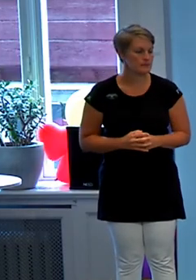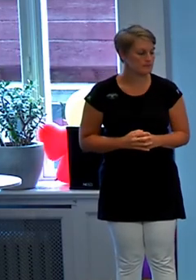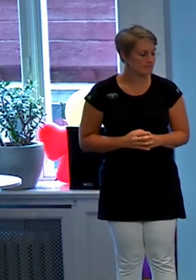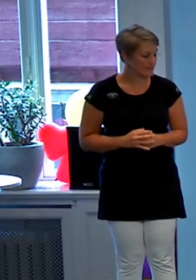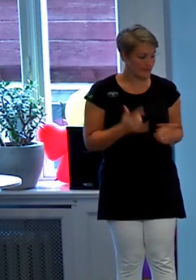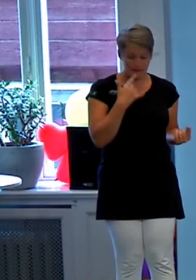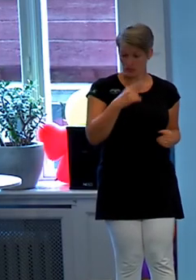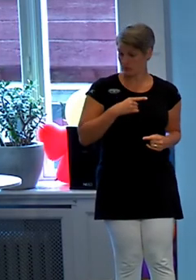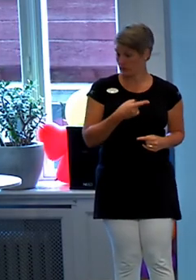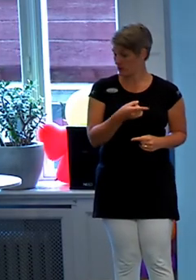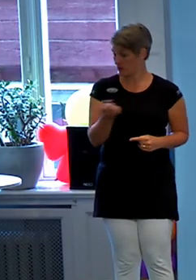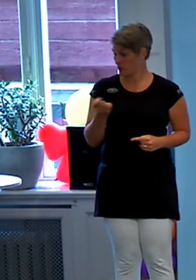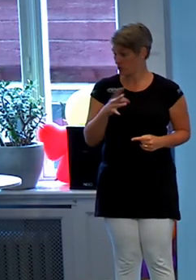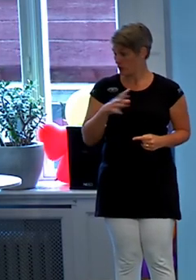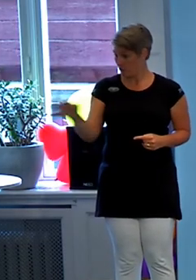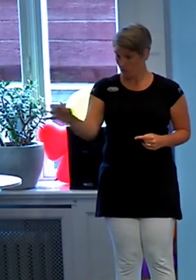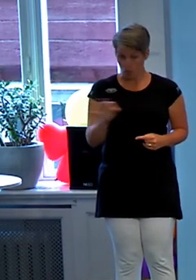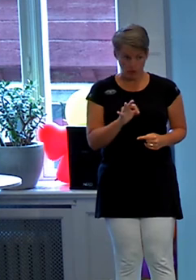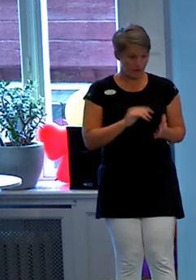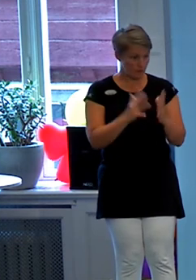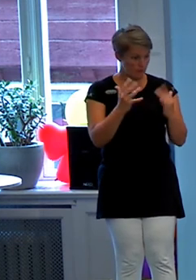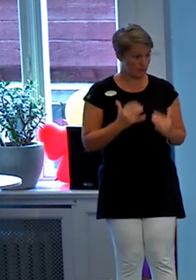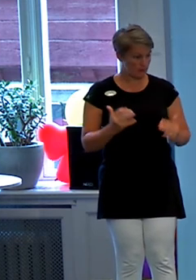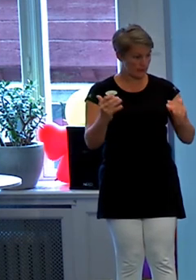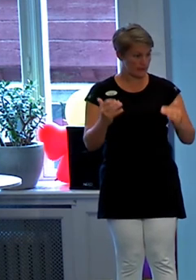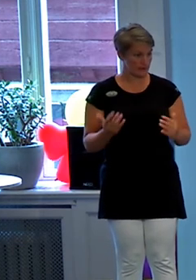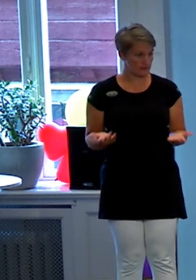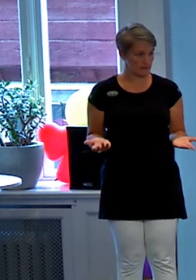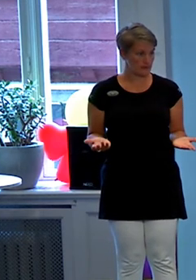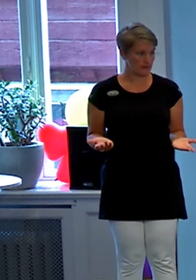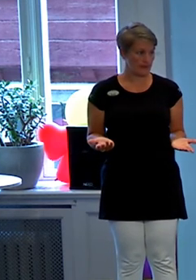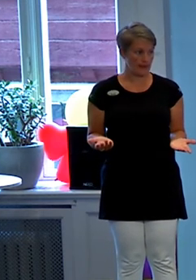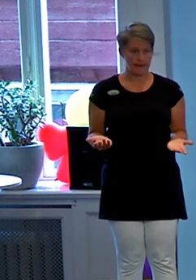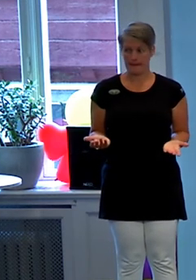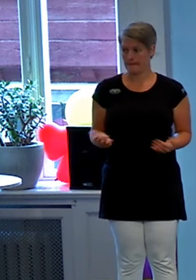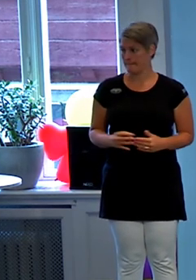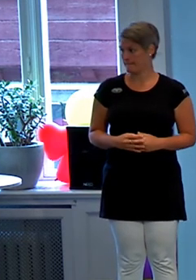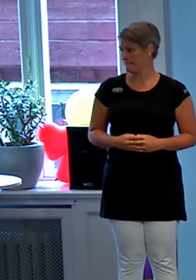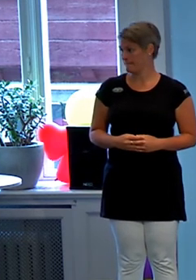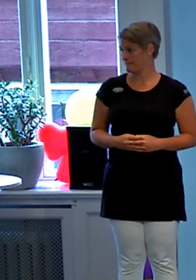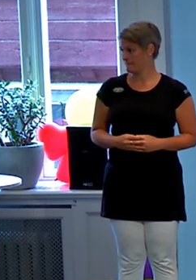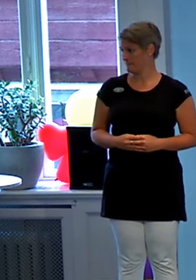så mycket. Någon som har en fråga i rummet här?